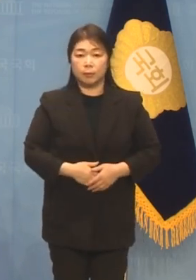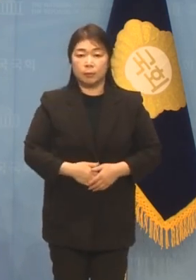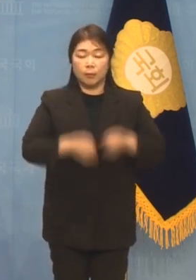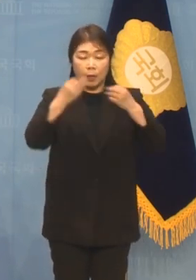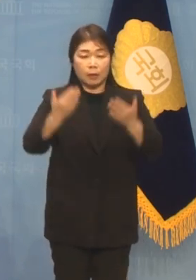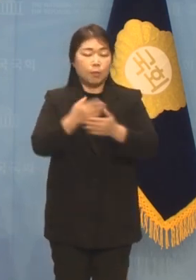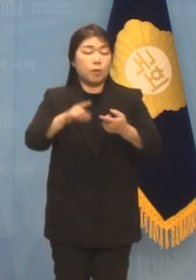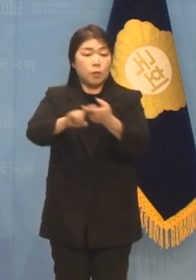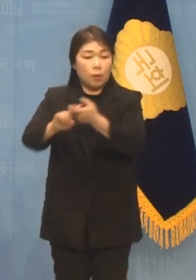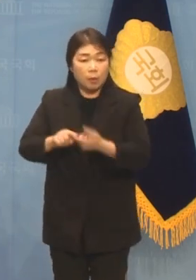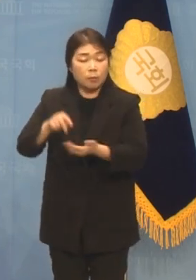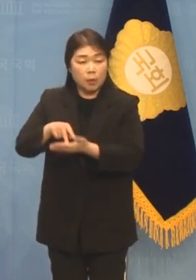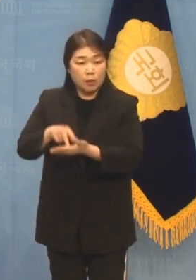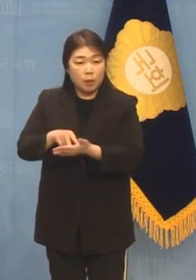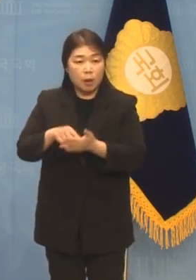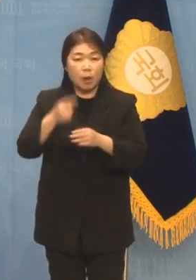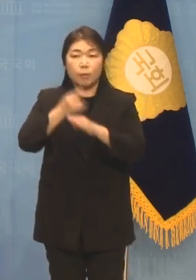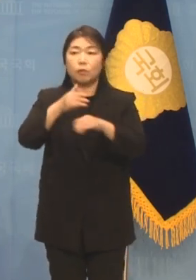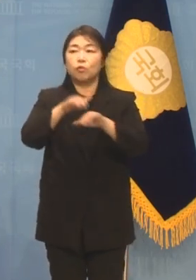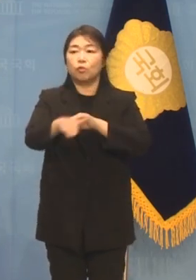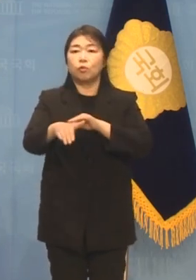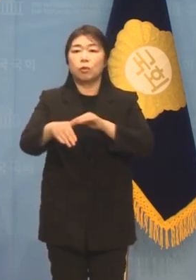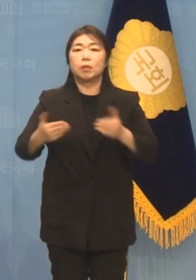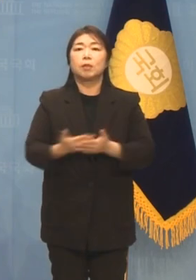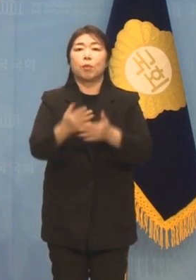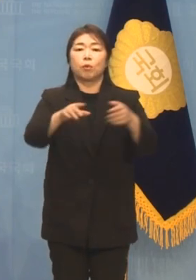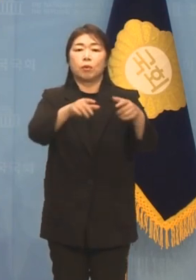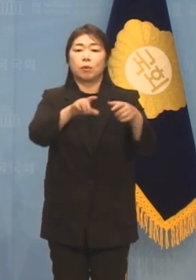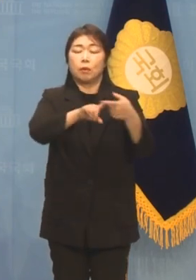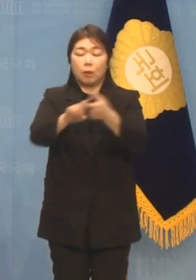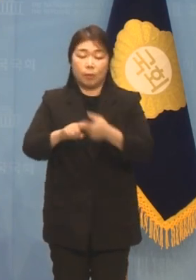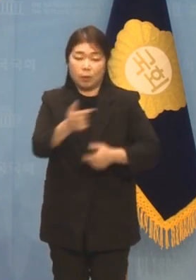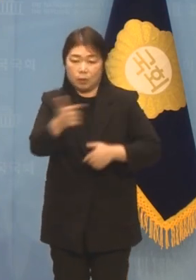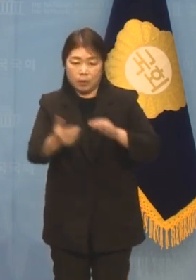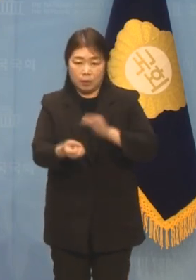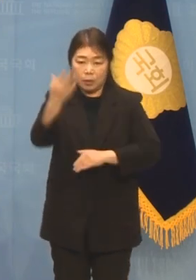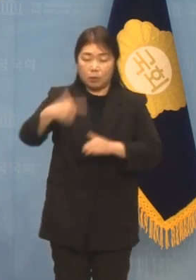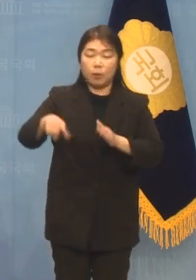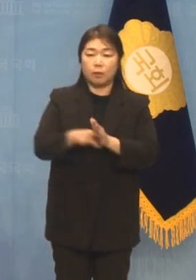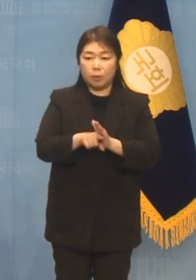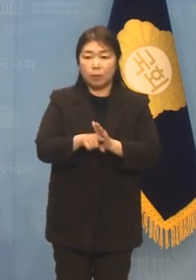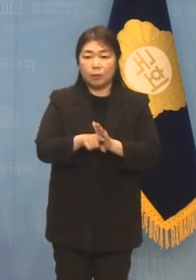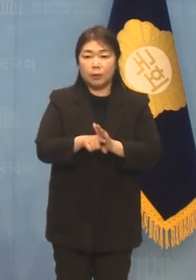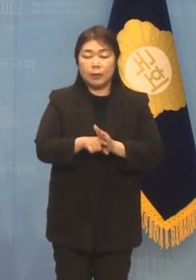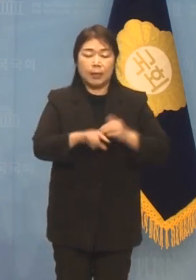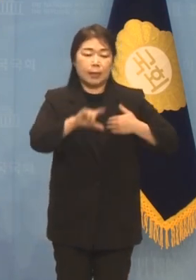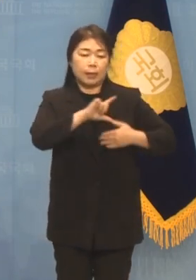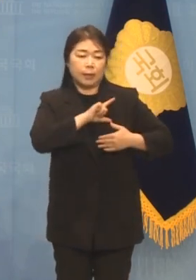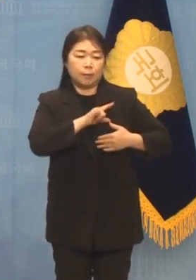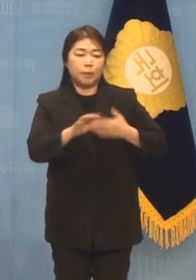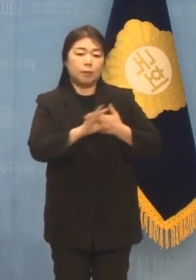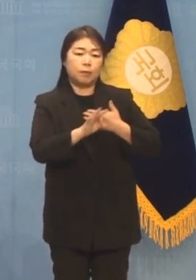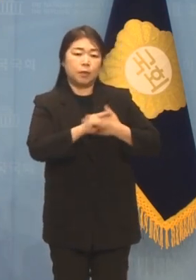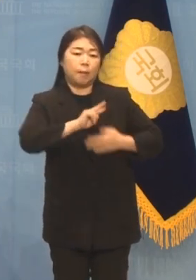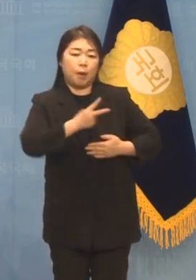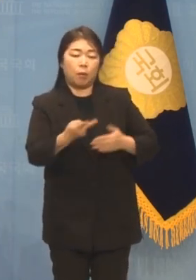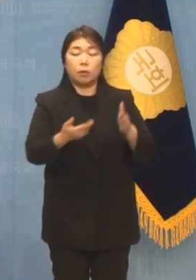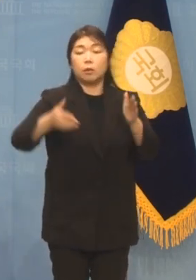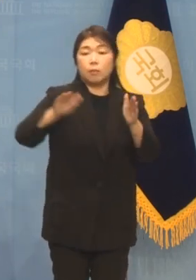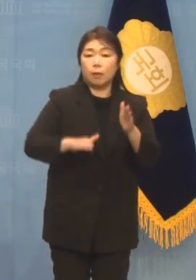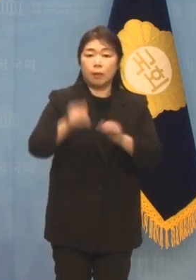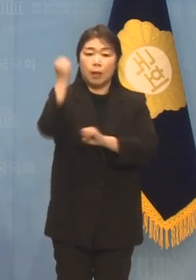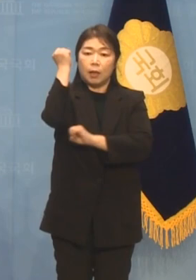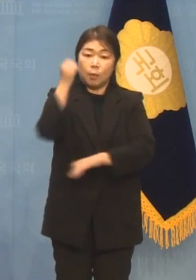새진보연합은 민주진보 진영의 큰 승리를 위해 소중한 당명을 잠깐 내려놓았지만 기본소득 실현을 위한